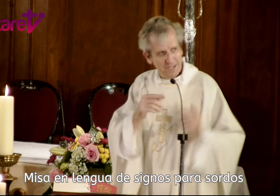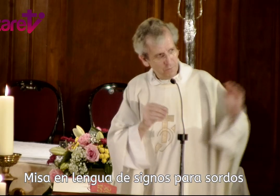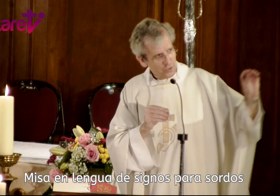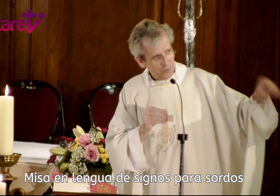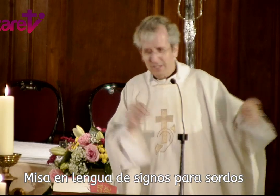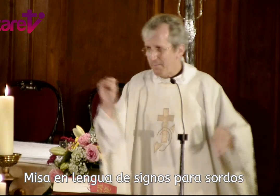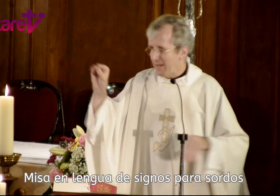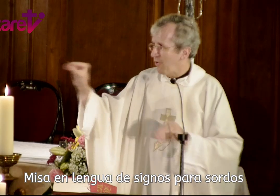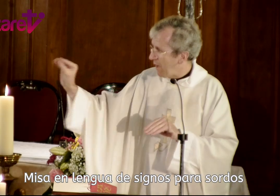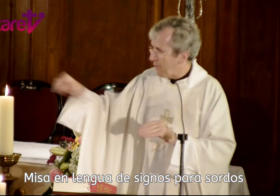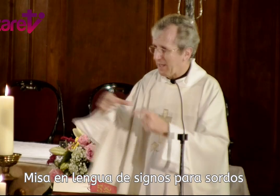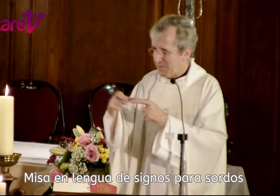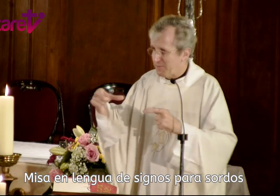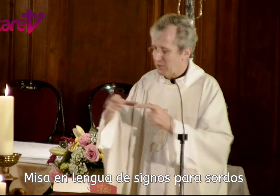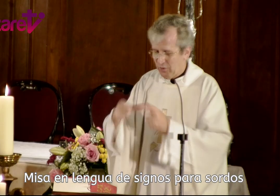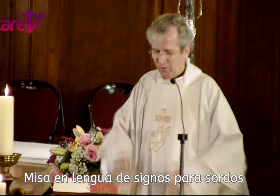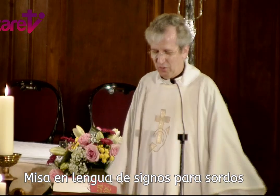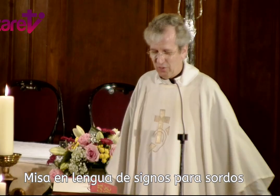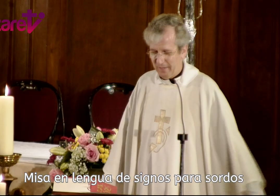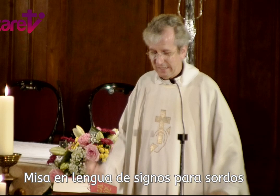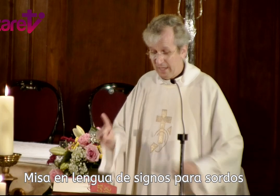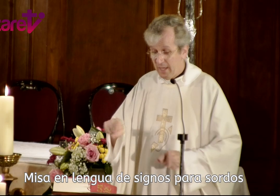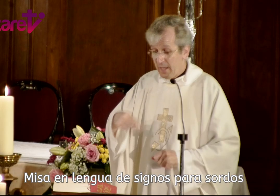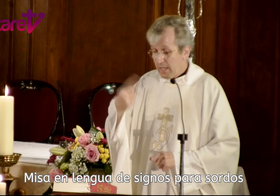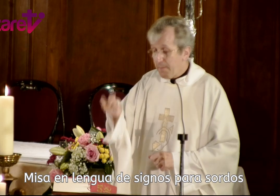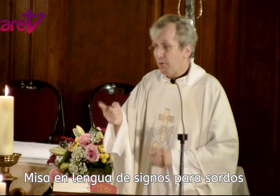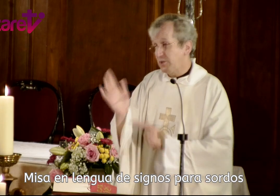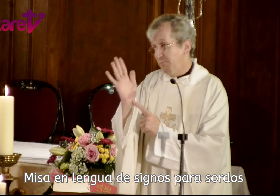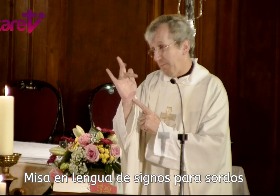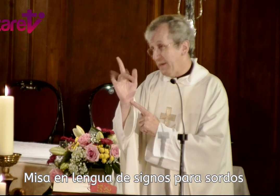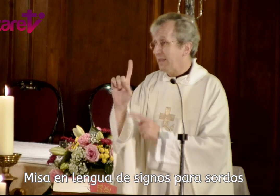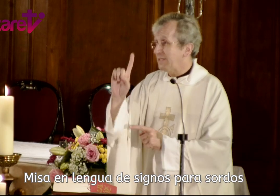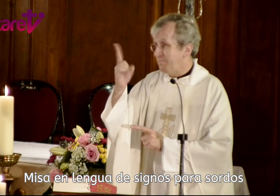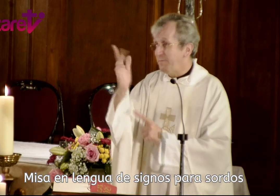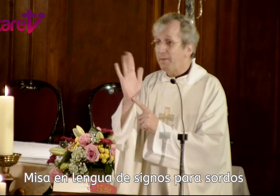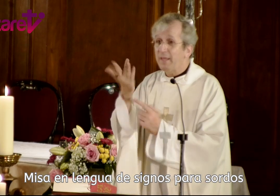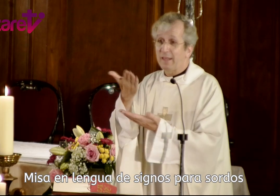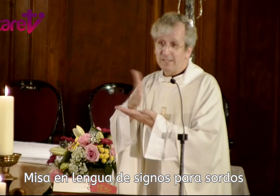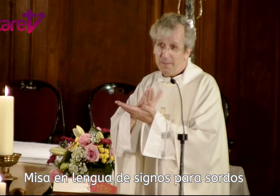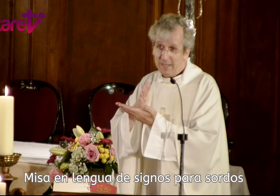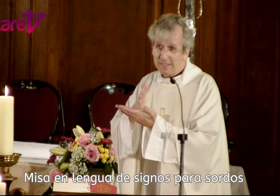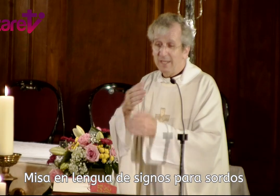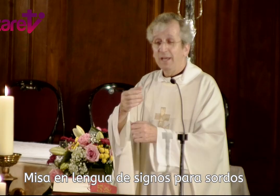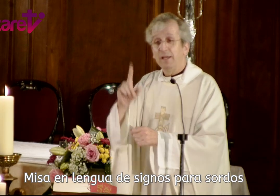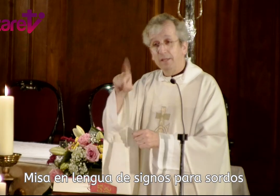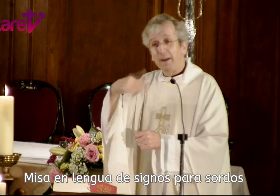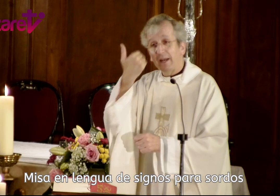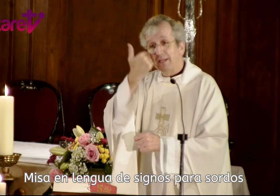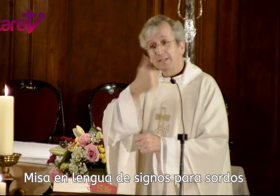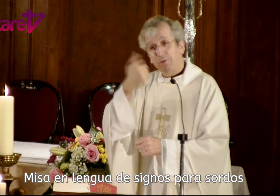pues podéis también colaborar, y habéis visto los sobres. Y próximo viernes, primer viernes de mes, de manera que el sábado que